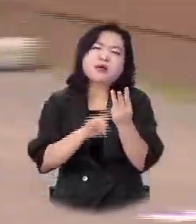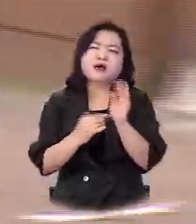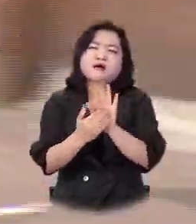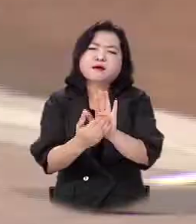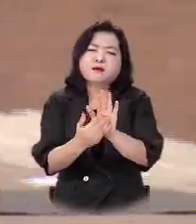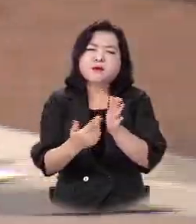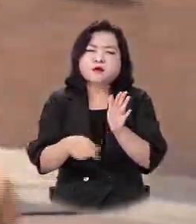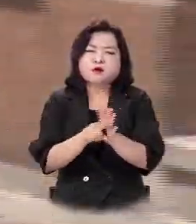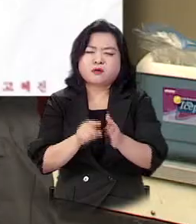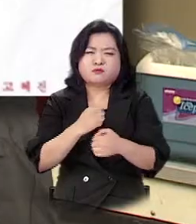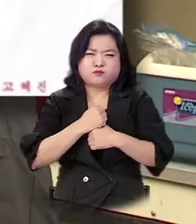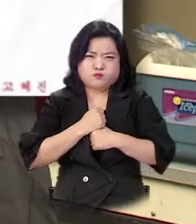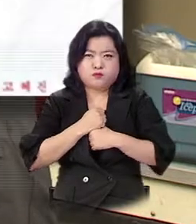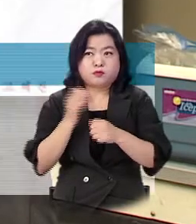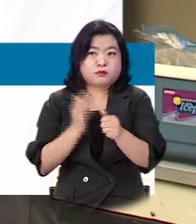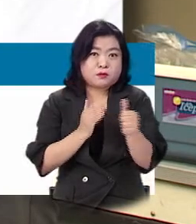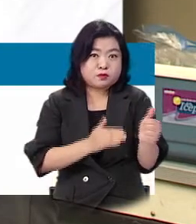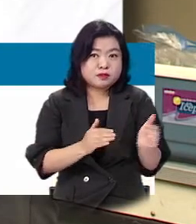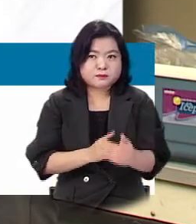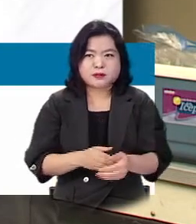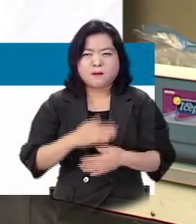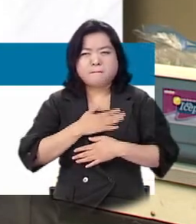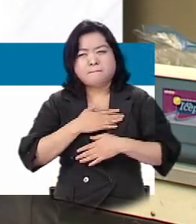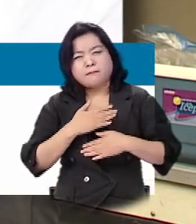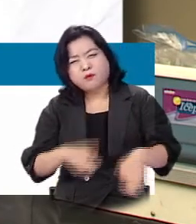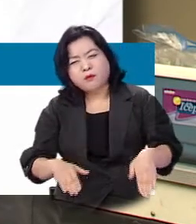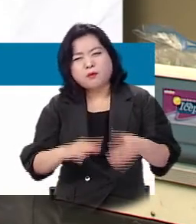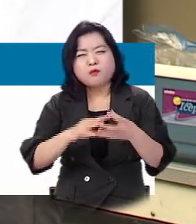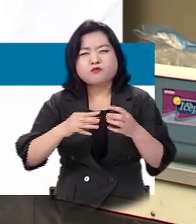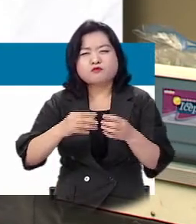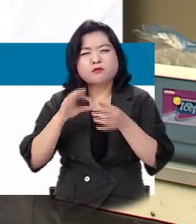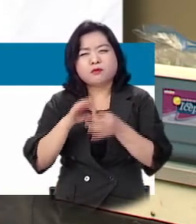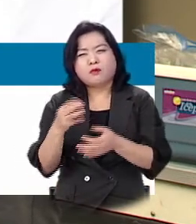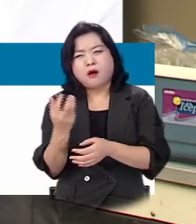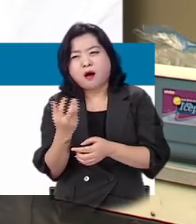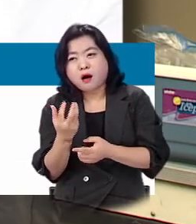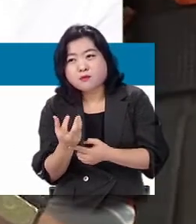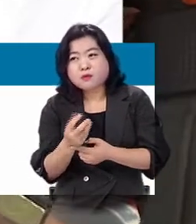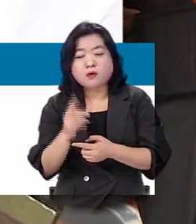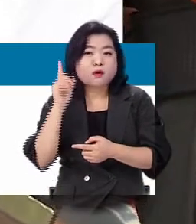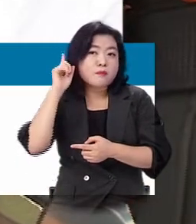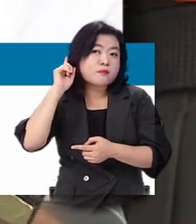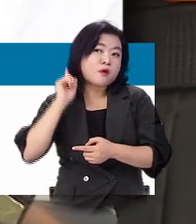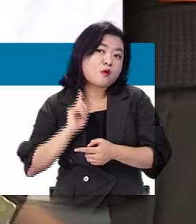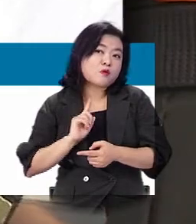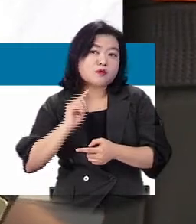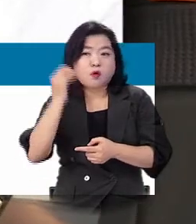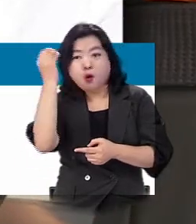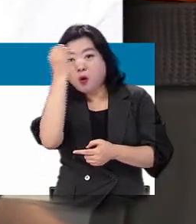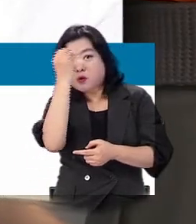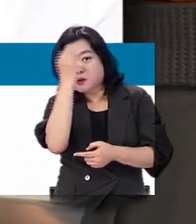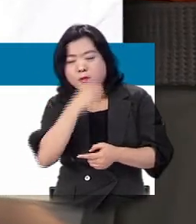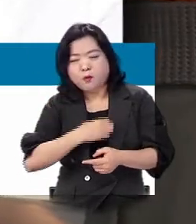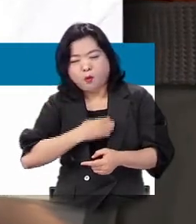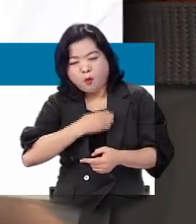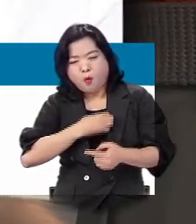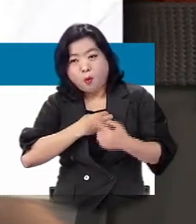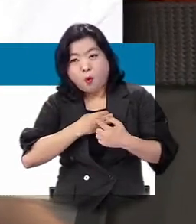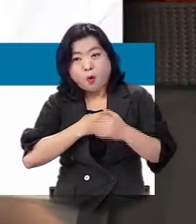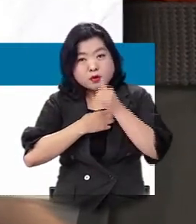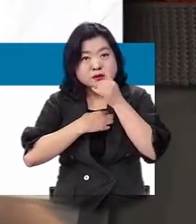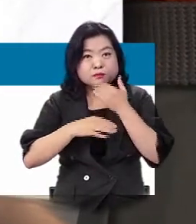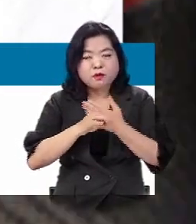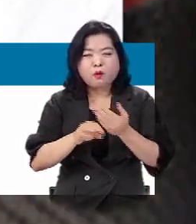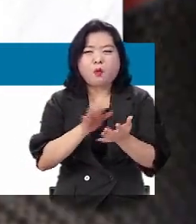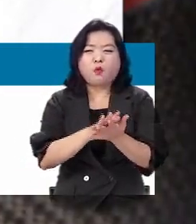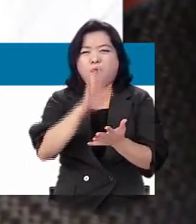준수를 당부했습니다. 피곤하고 뭐 근육이 계속 아프고 혈압이 떨어지고 어지럽고 뭐 메시껍다 이런 증상도